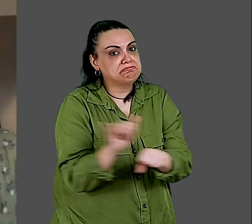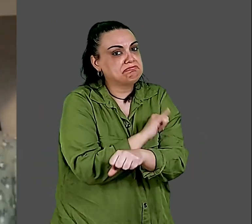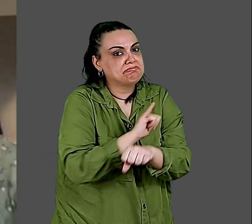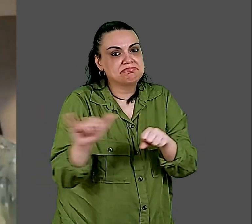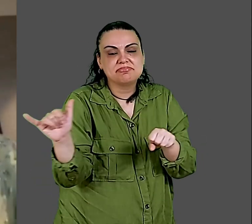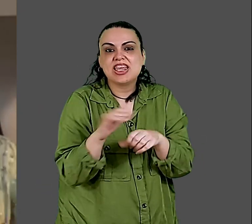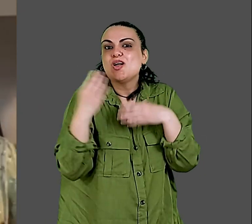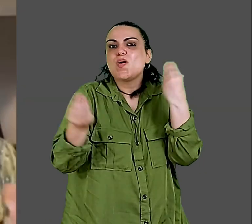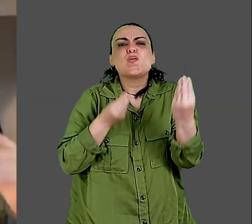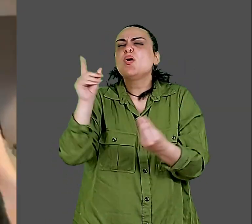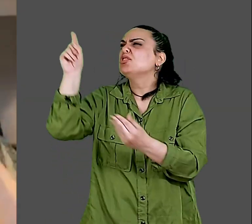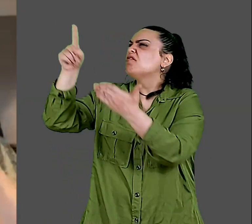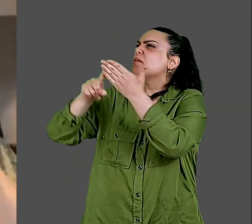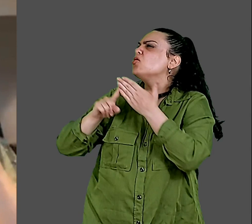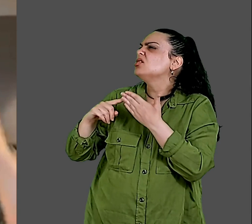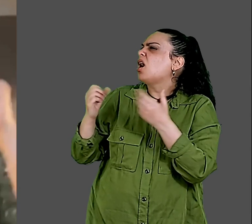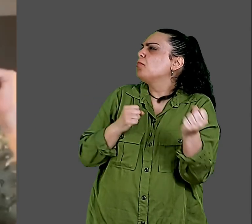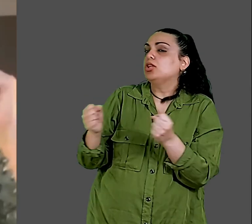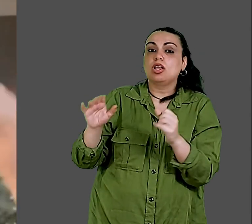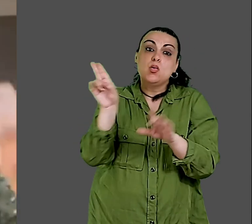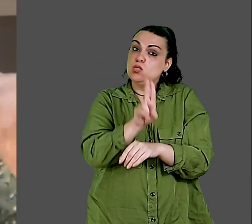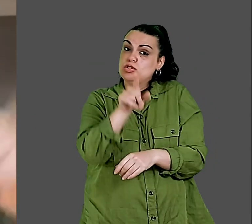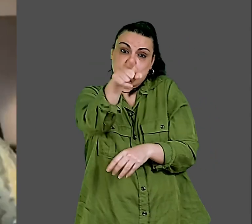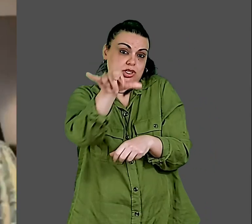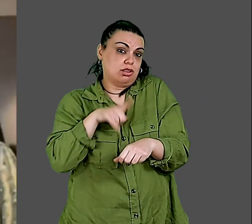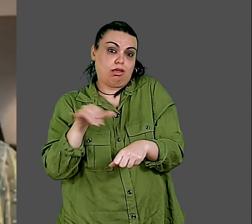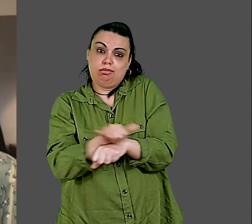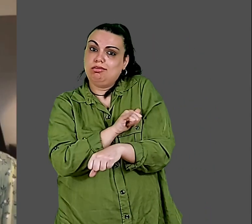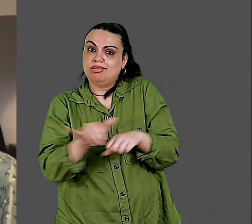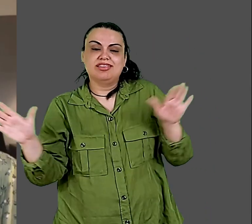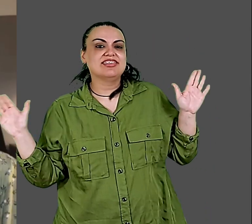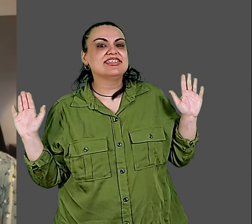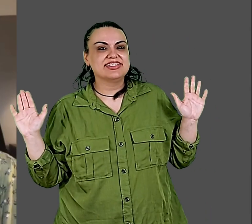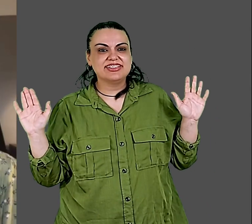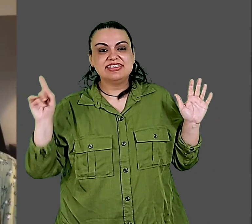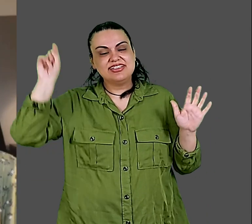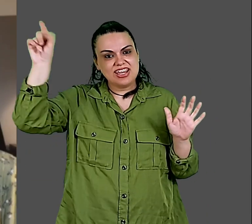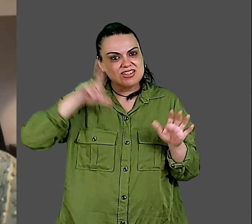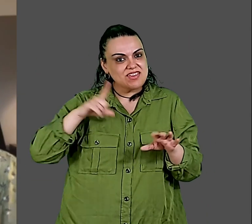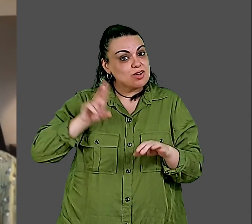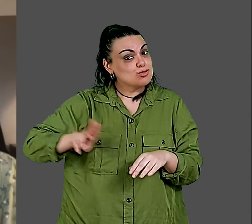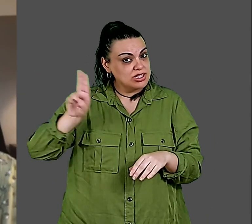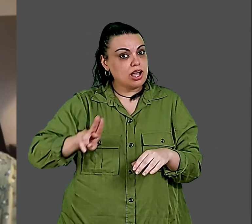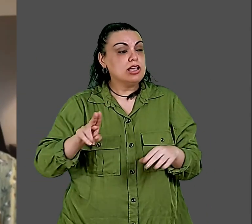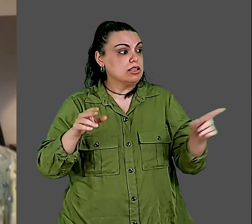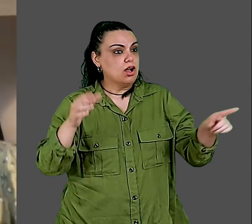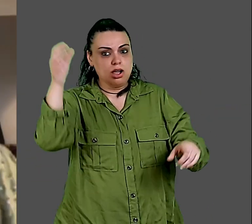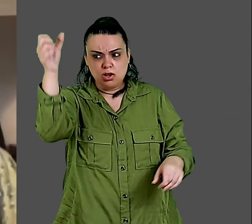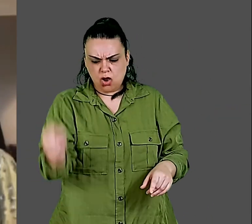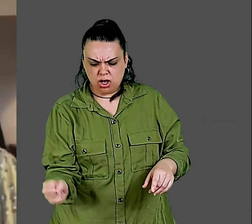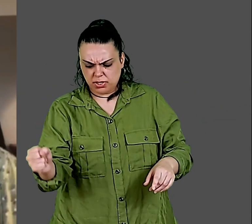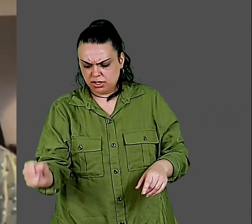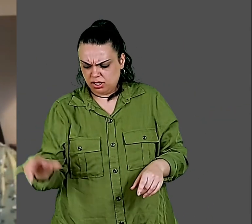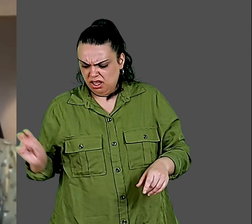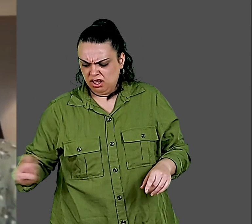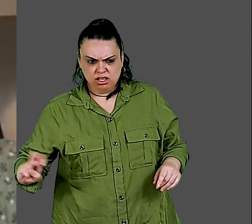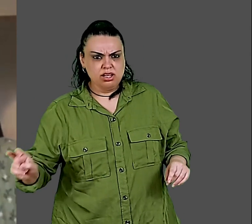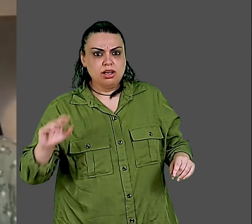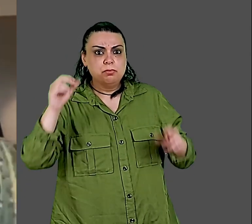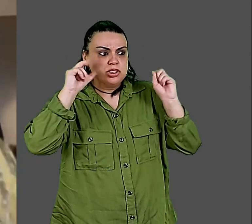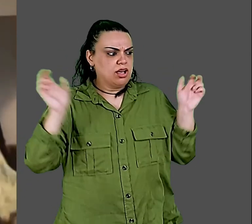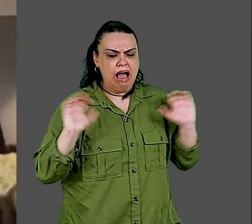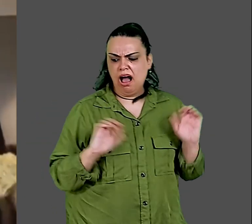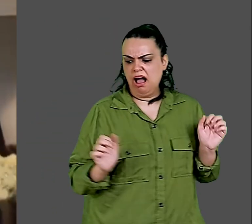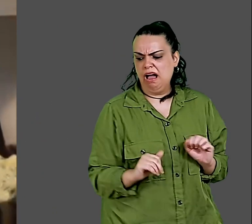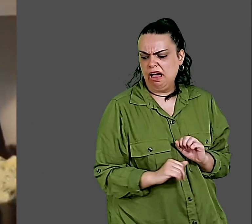tem. Camila, como é que Deus vai manifestar o seu poder? Usando o que você tem. Virou uma cobra aí, ele fugia da cobra. Aí o Senhor disse,